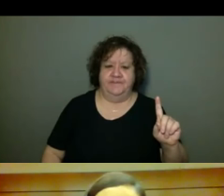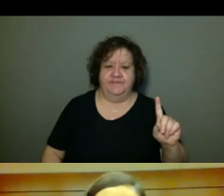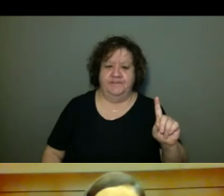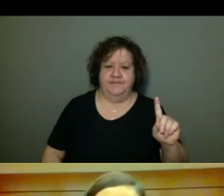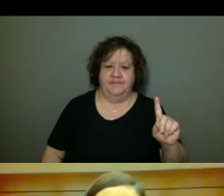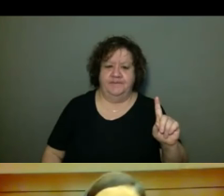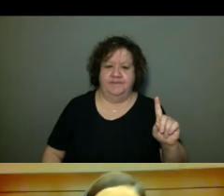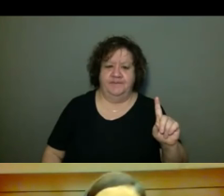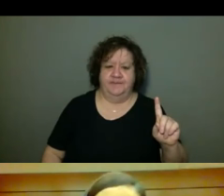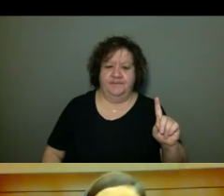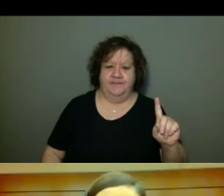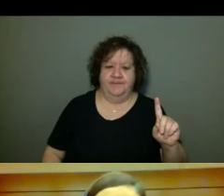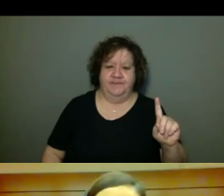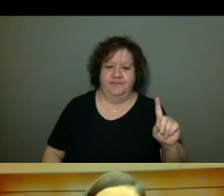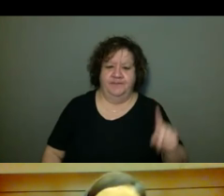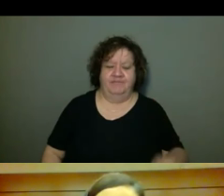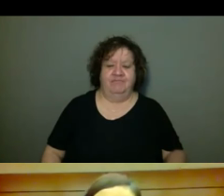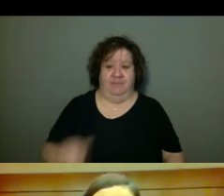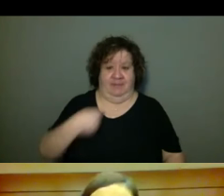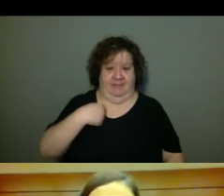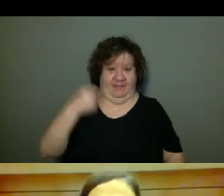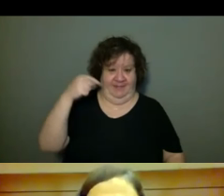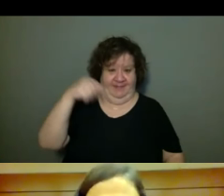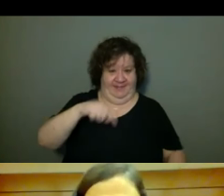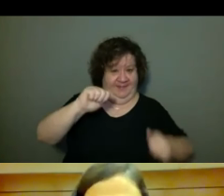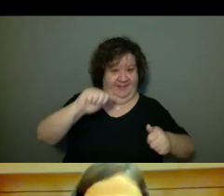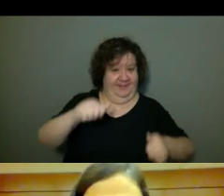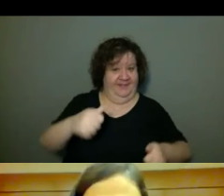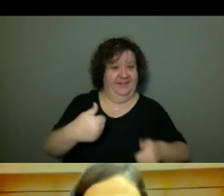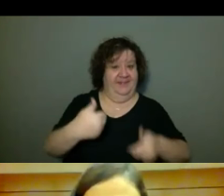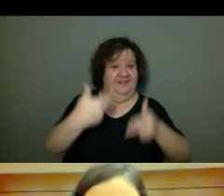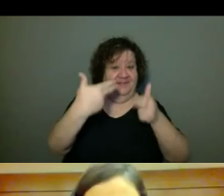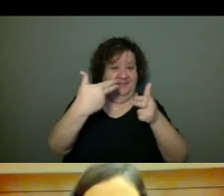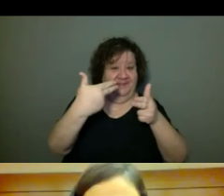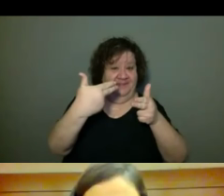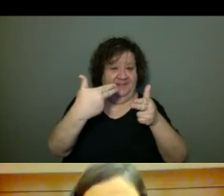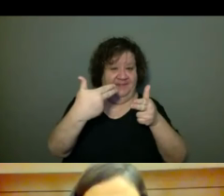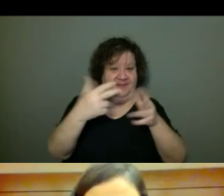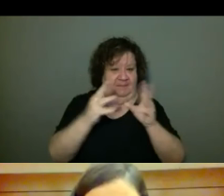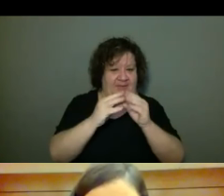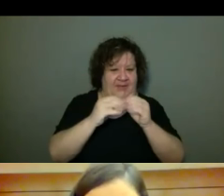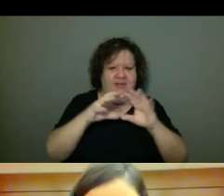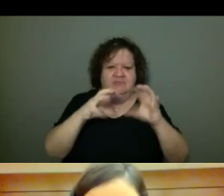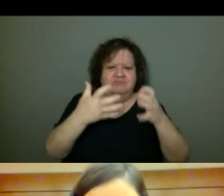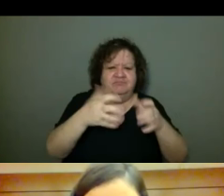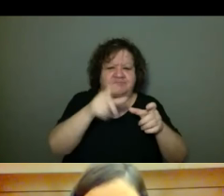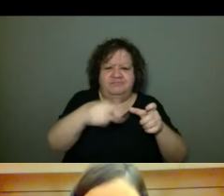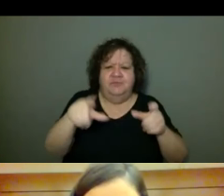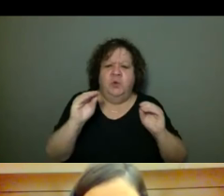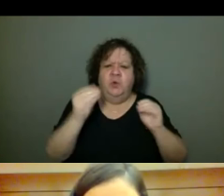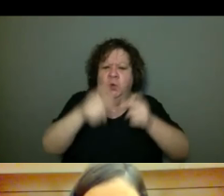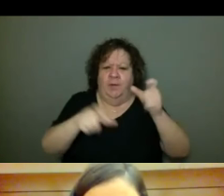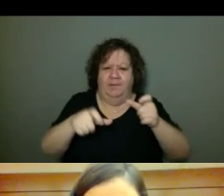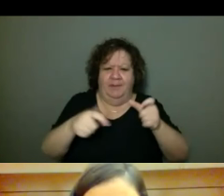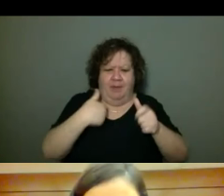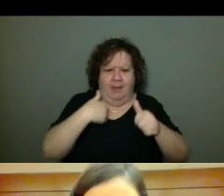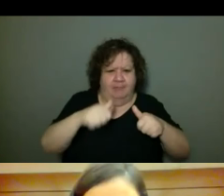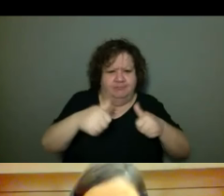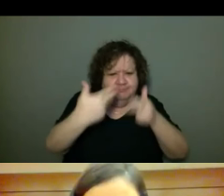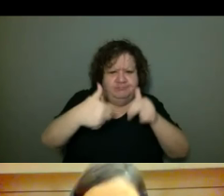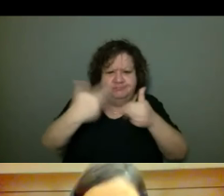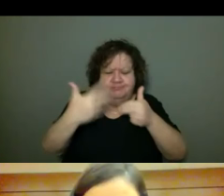Hãy kênh School không bỏ lỡ những video